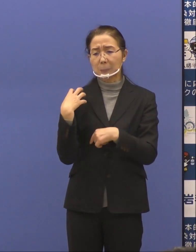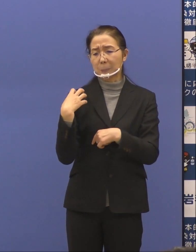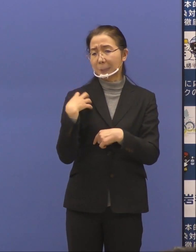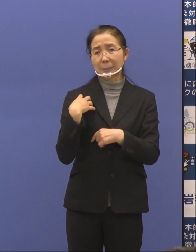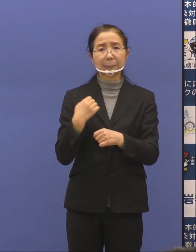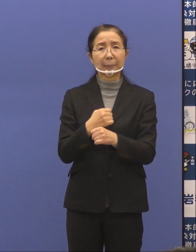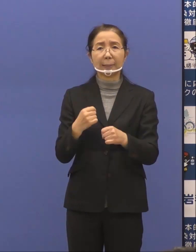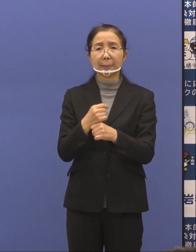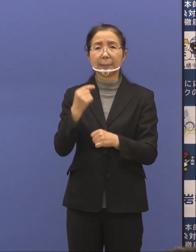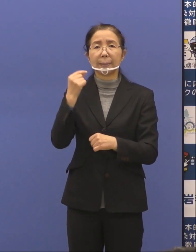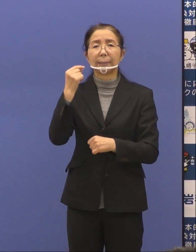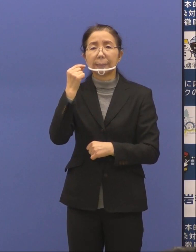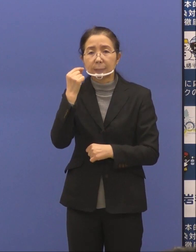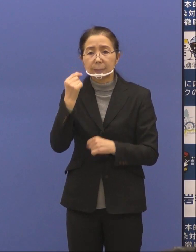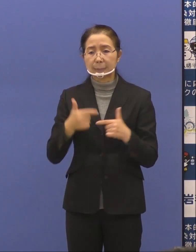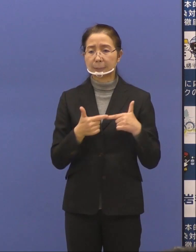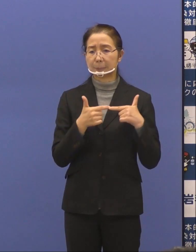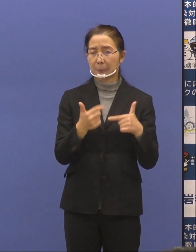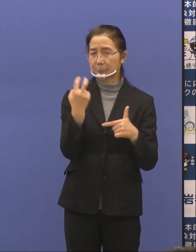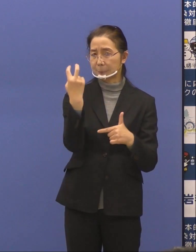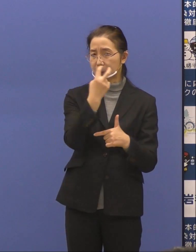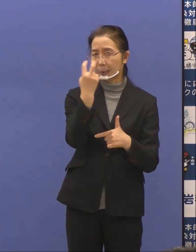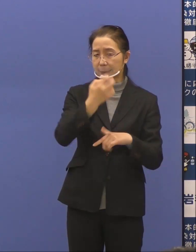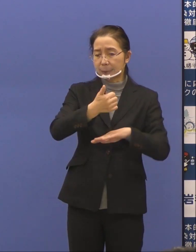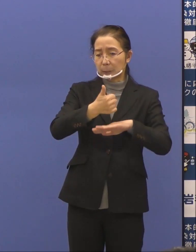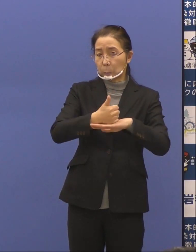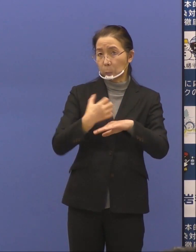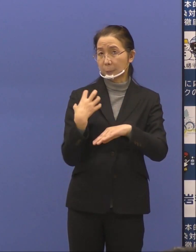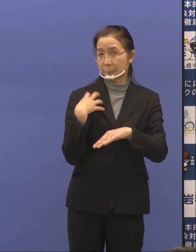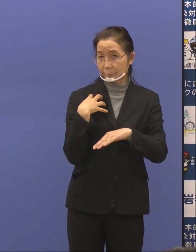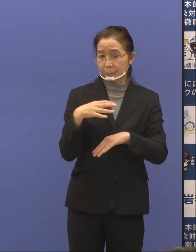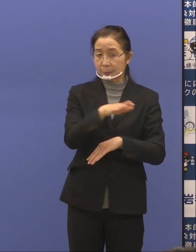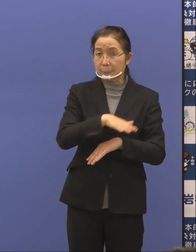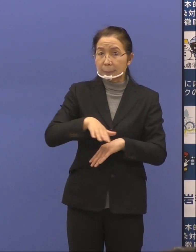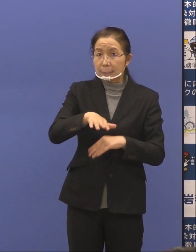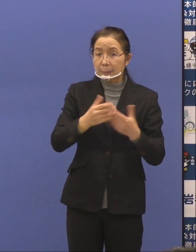きませんので、やはりこのバスを管理する主体がきちんと、